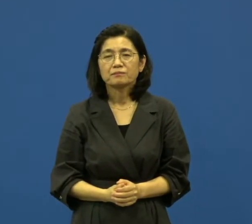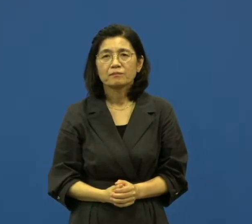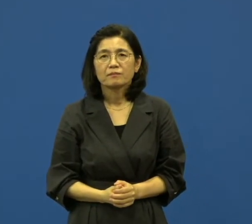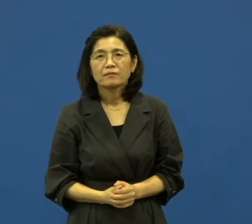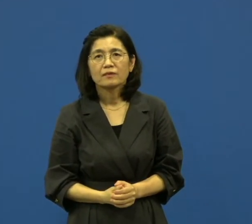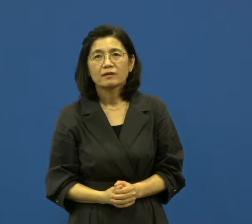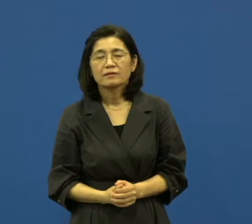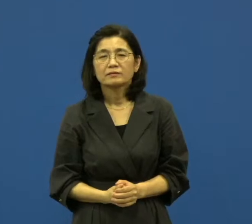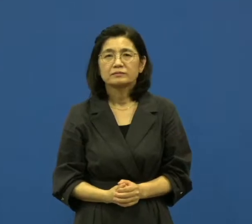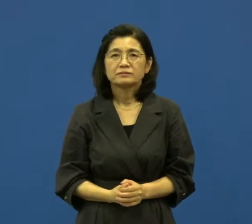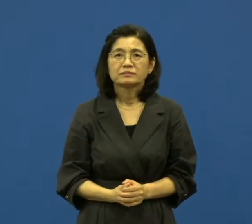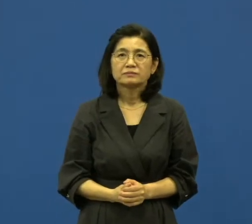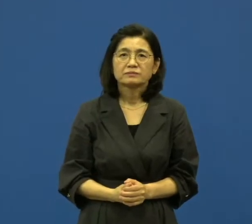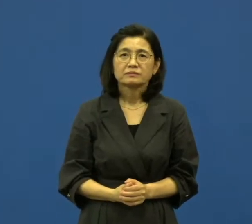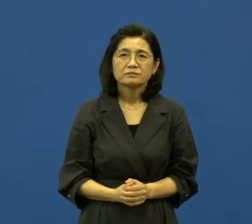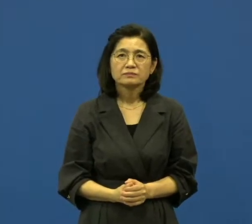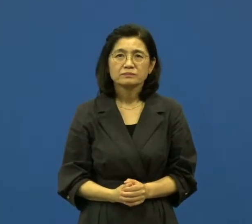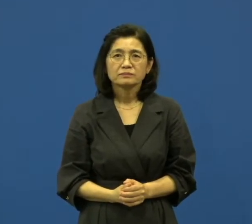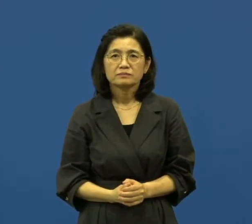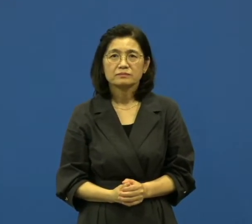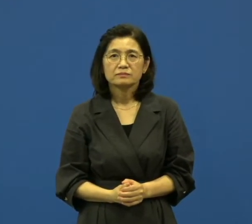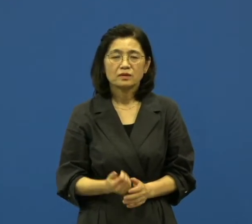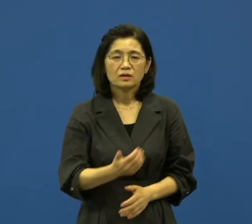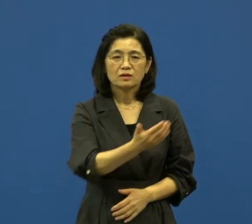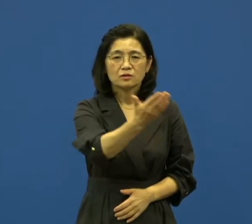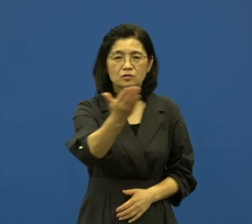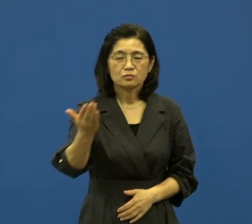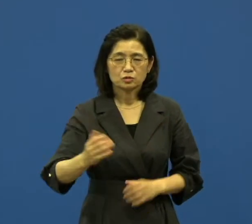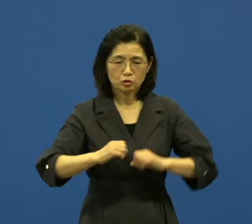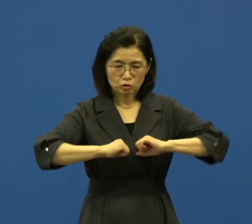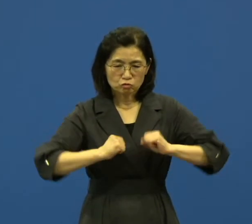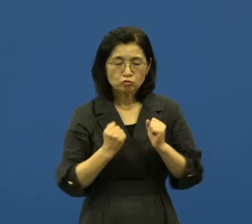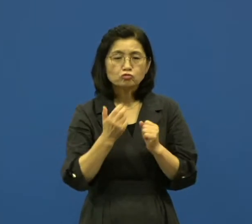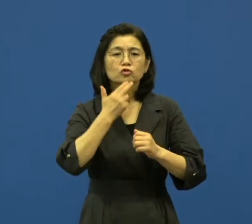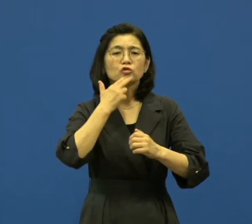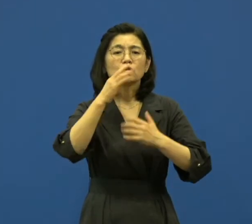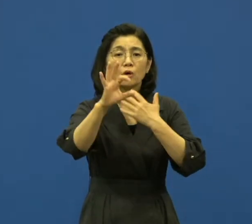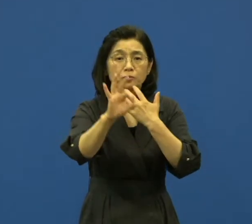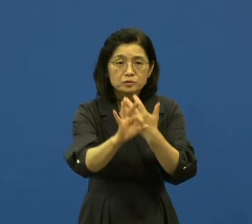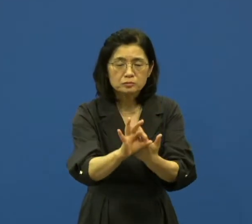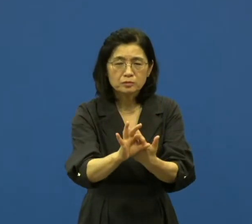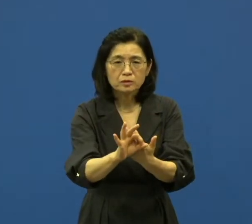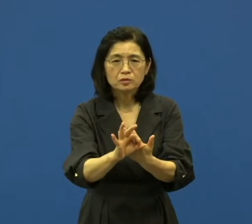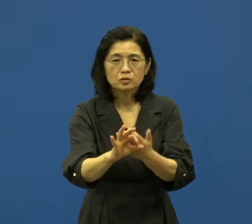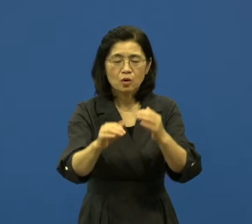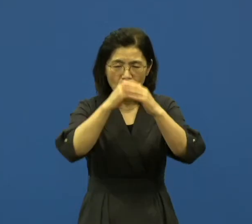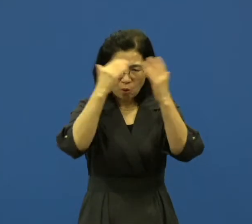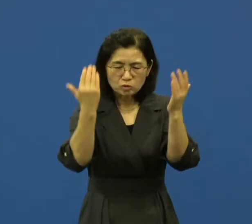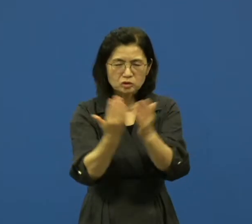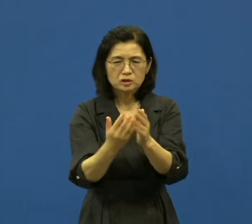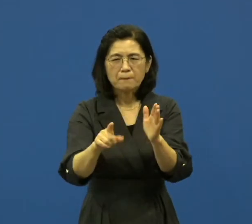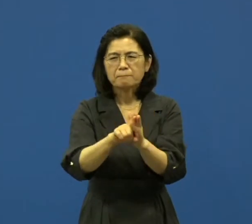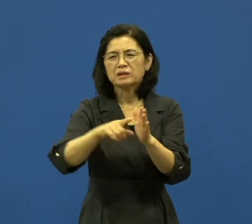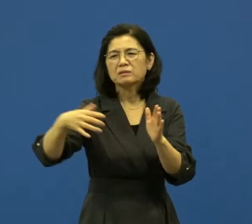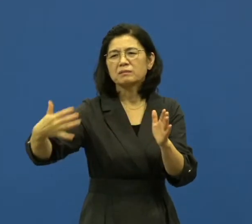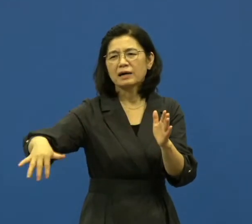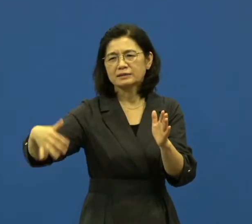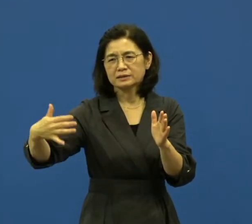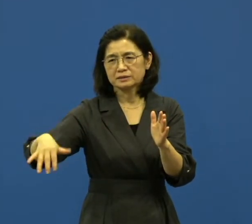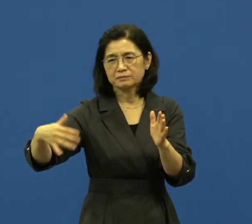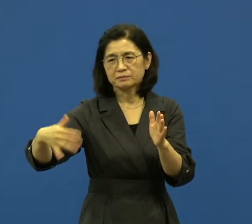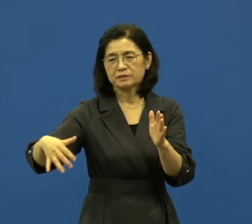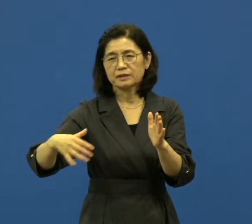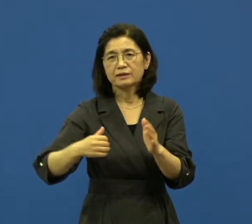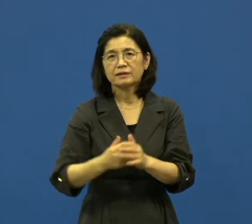확인하게 되는 것입니다. 여러분, 순종이 따르지 않는 믿음은 아직 온전한 믿음이 아닙니다. 믿음인지 아닌지 여부는 순종을